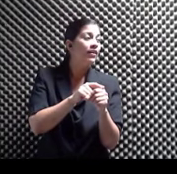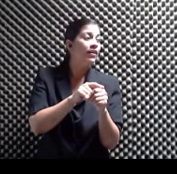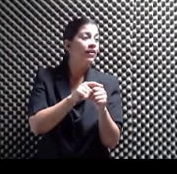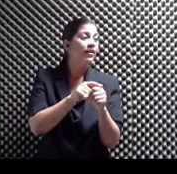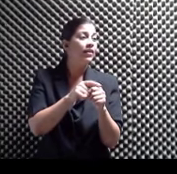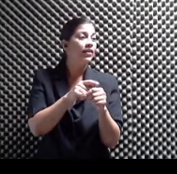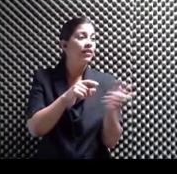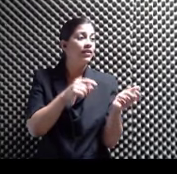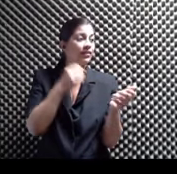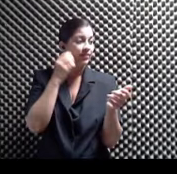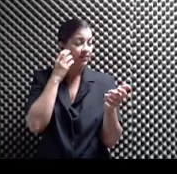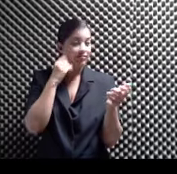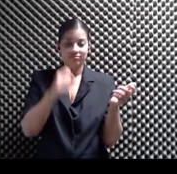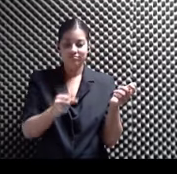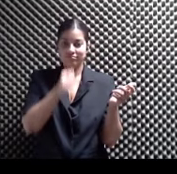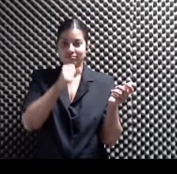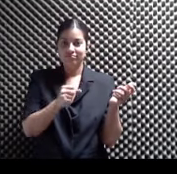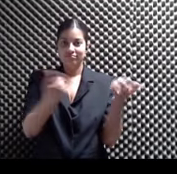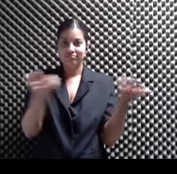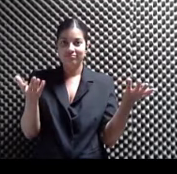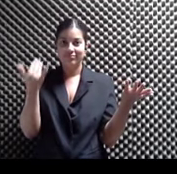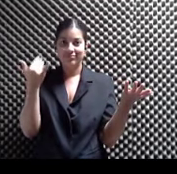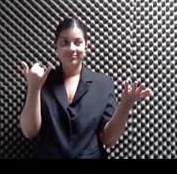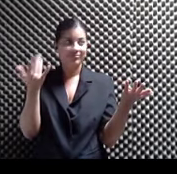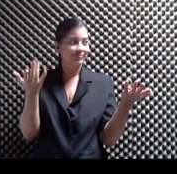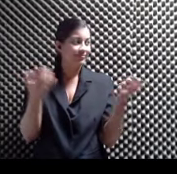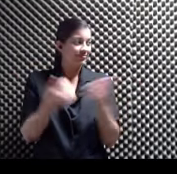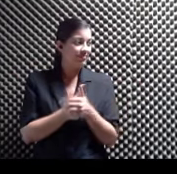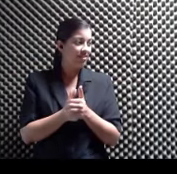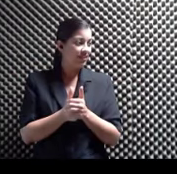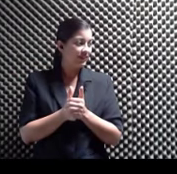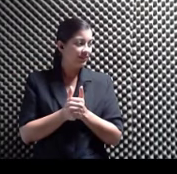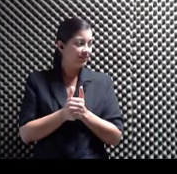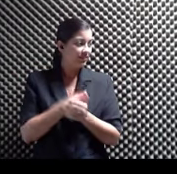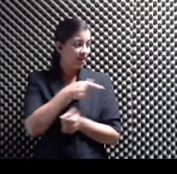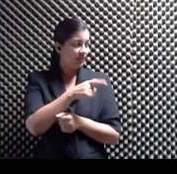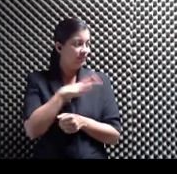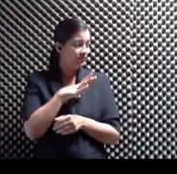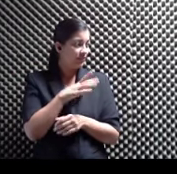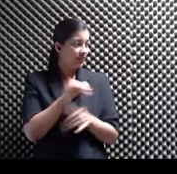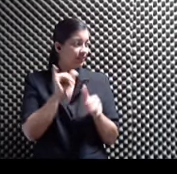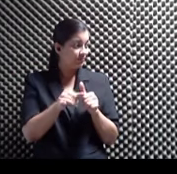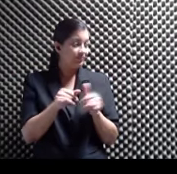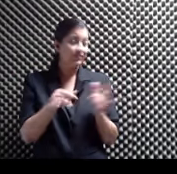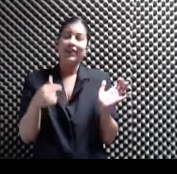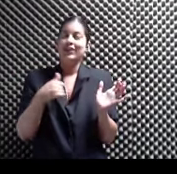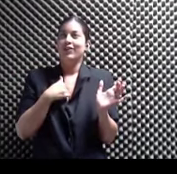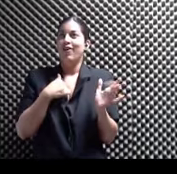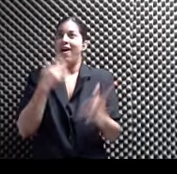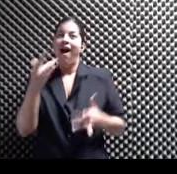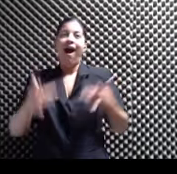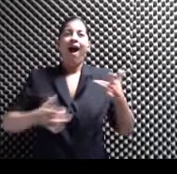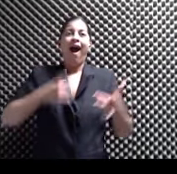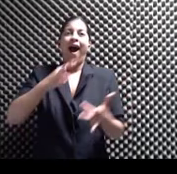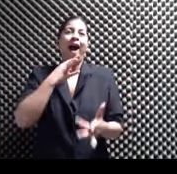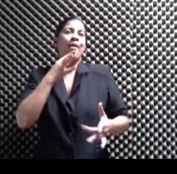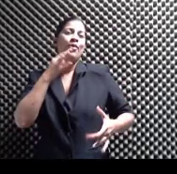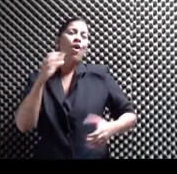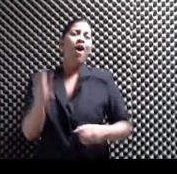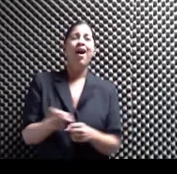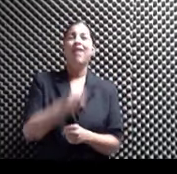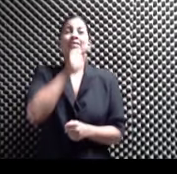Aquí o allá. Es como que baja el micrófono, sube el micrófono. Okay. Ahí está bien. Está bien. Es que me apasiono. Con... Estoy hablando de Benny como